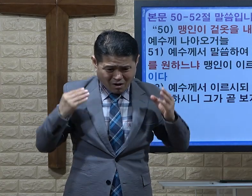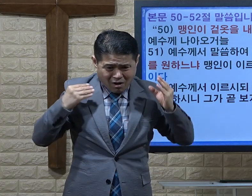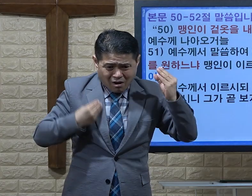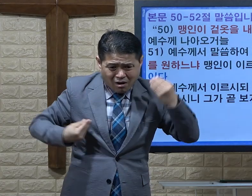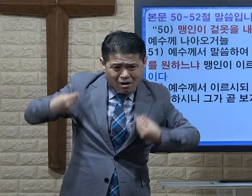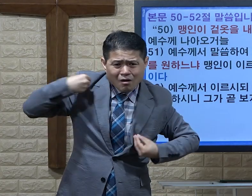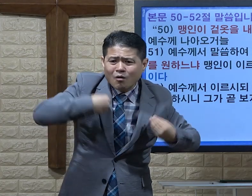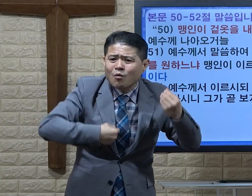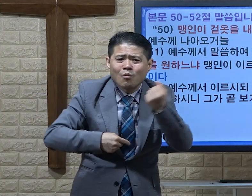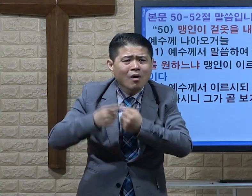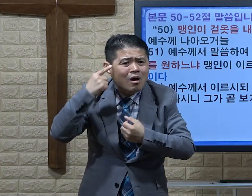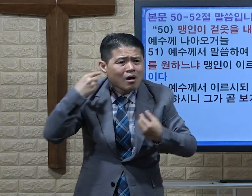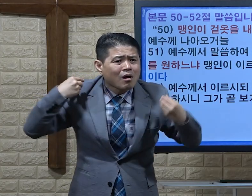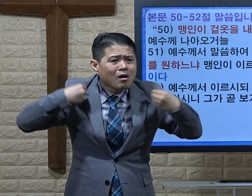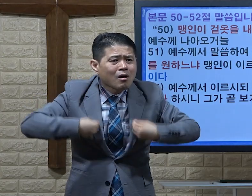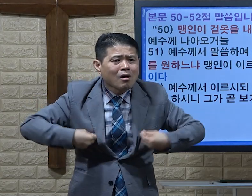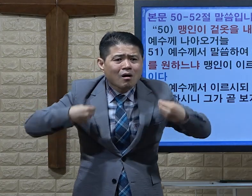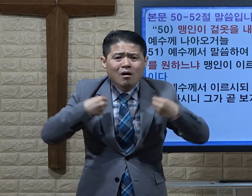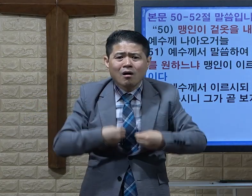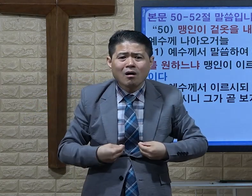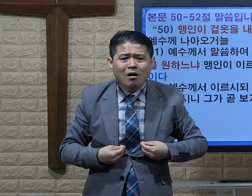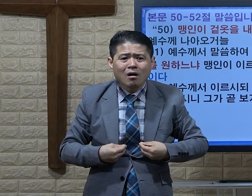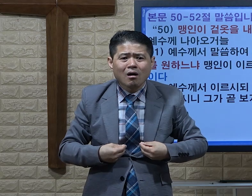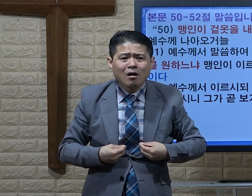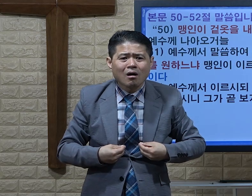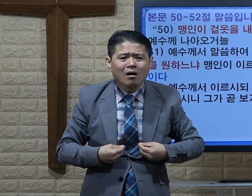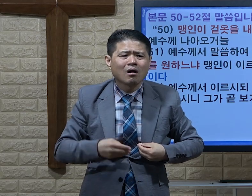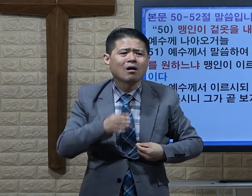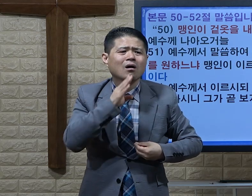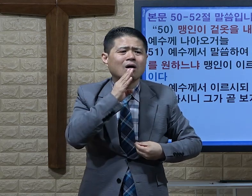그 남루한 옷을 왜 걸쳤던 것일까요?